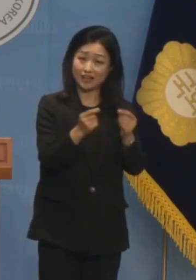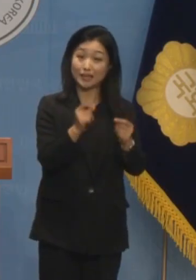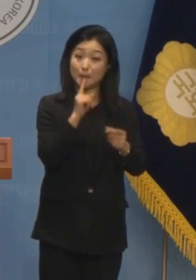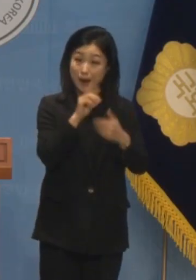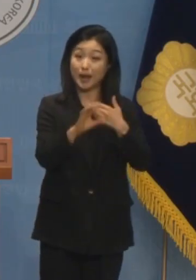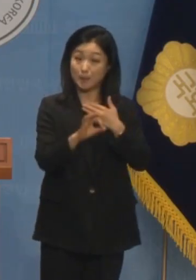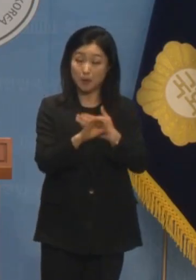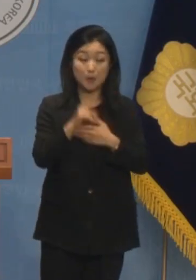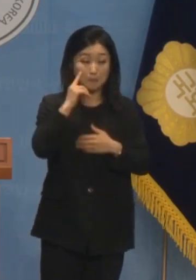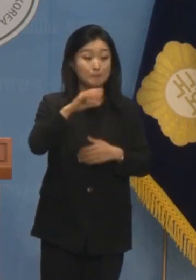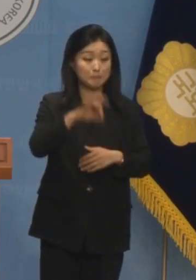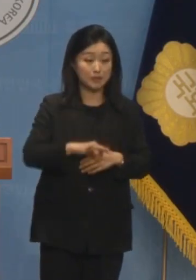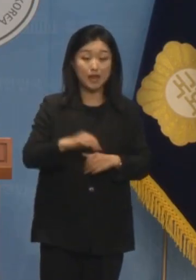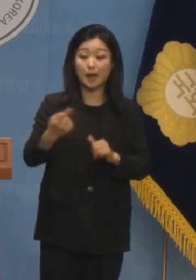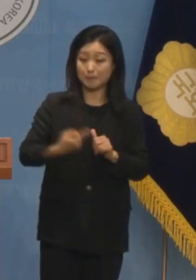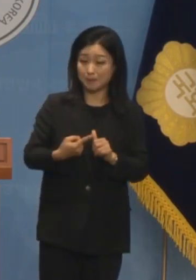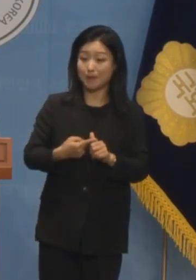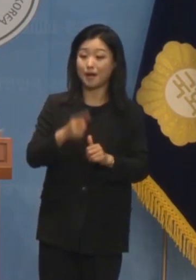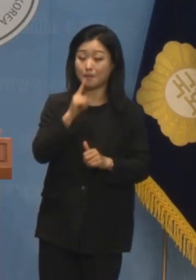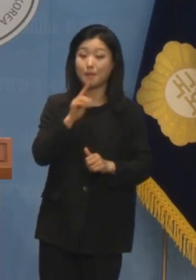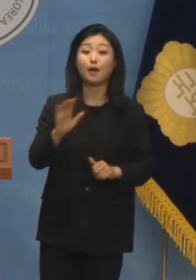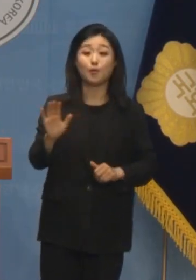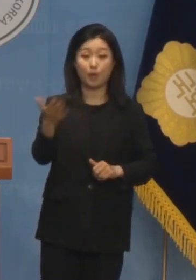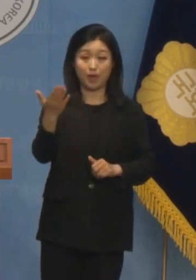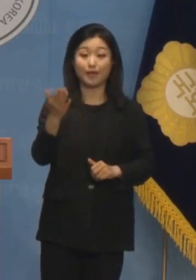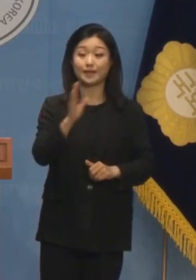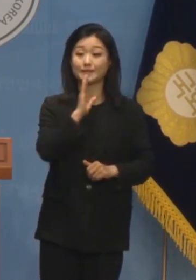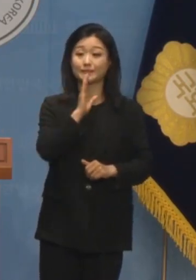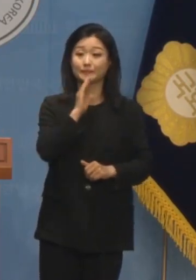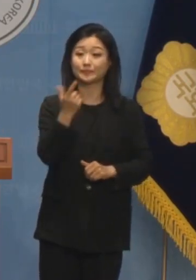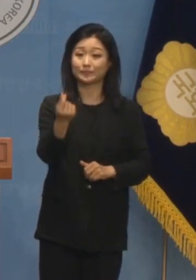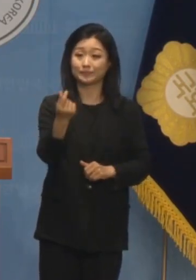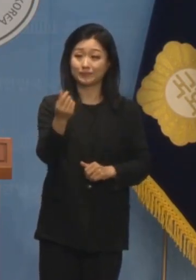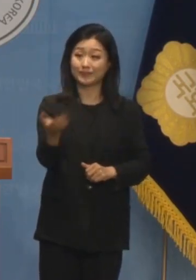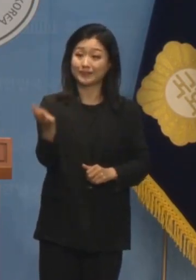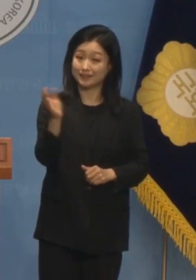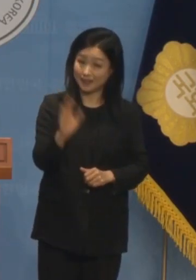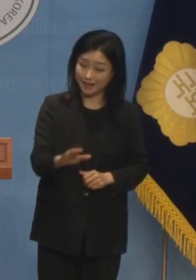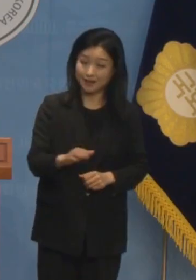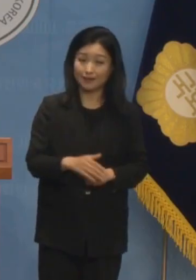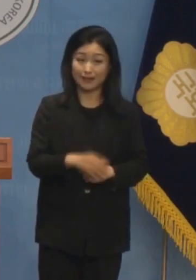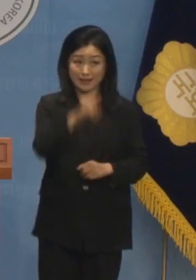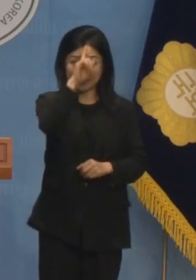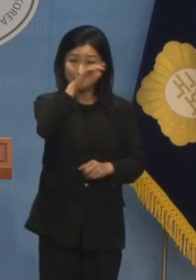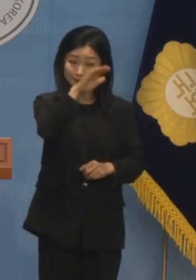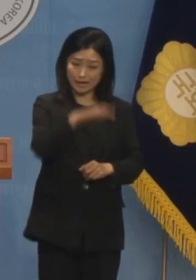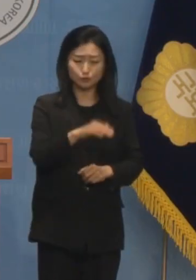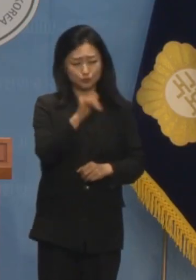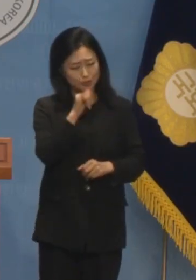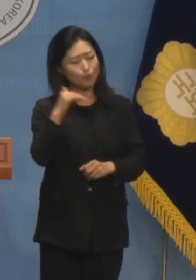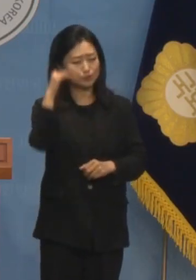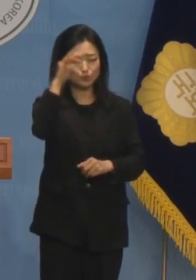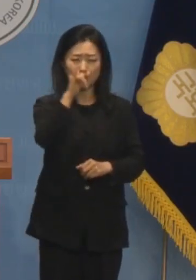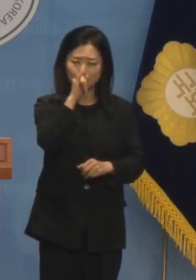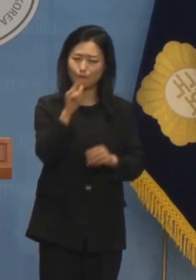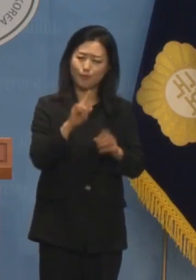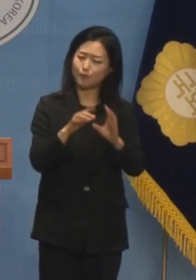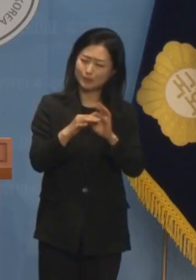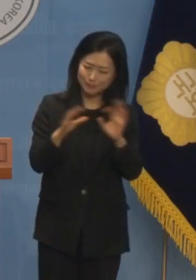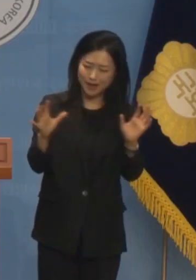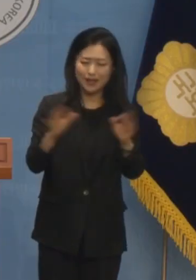외모 비하라고 비판을 받아도 할 말이 없을 겁니다. 오히려 키가 작을 수도 있고 클 수도 있다. 그게